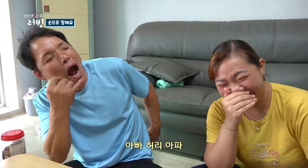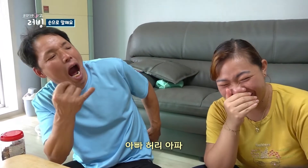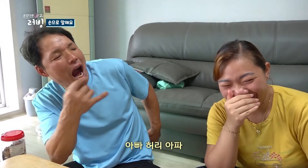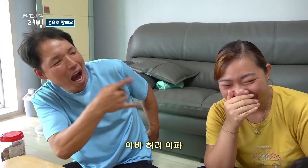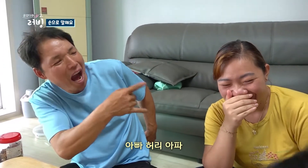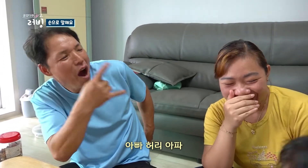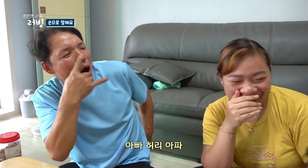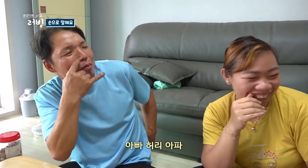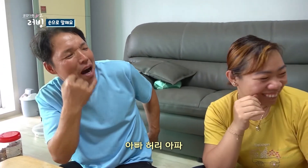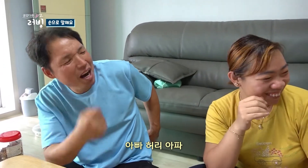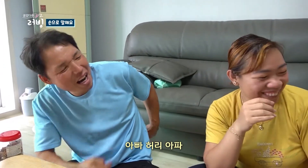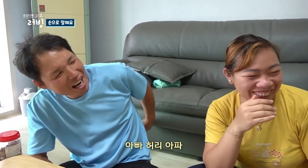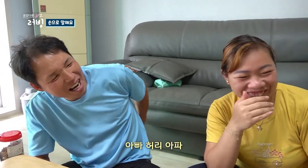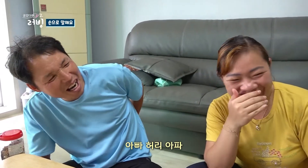아빠. 아빠. 아빠.